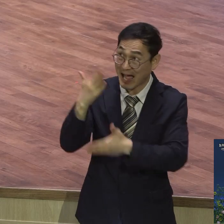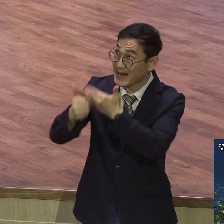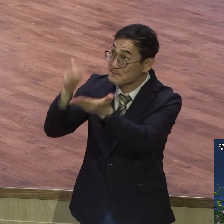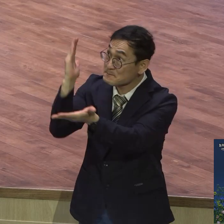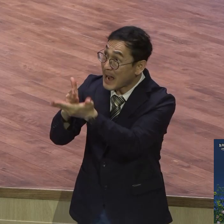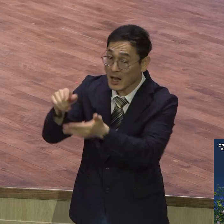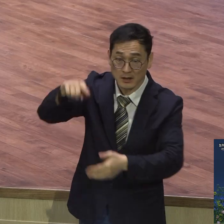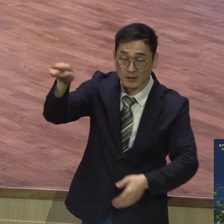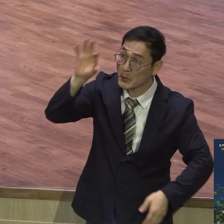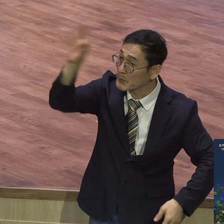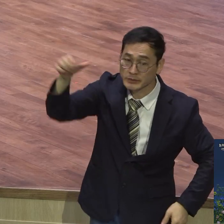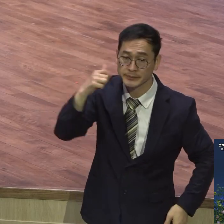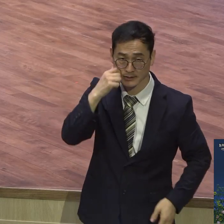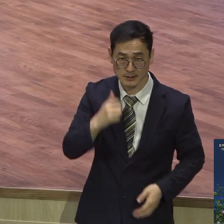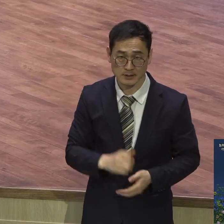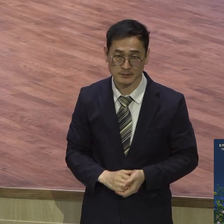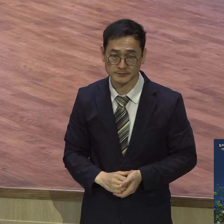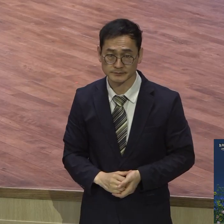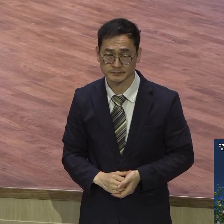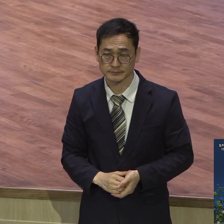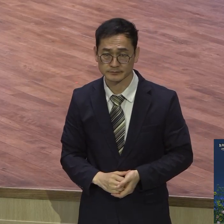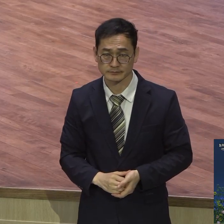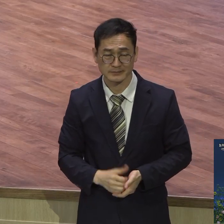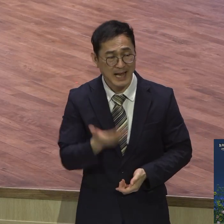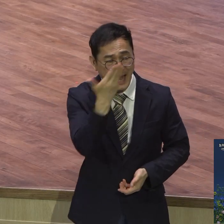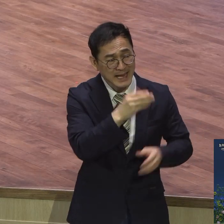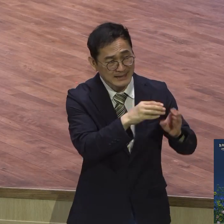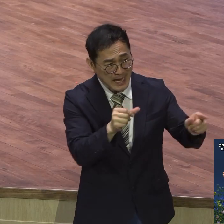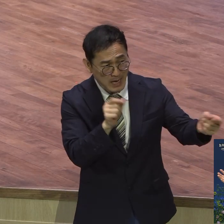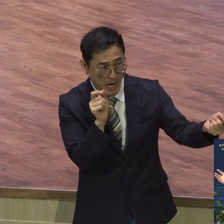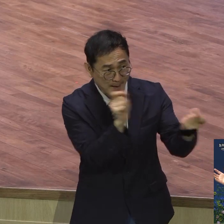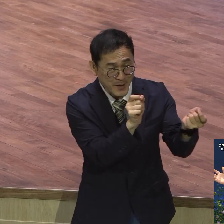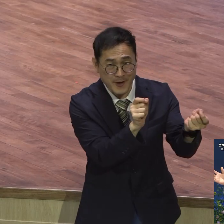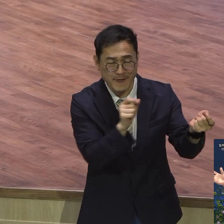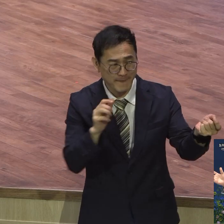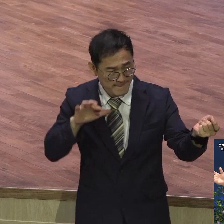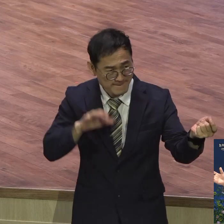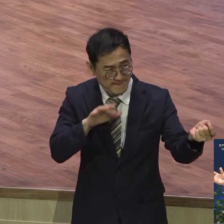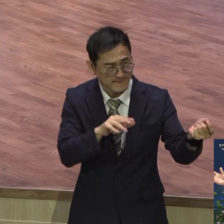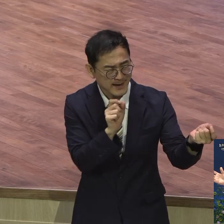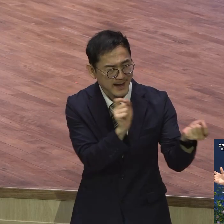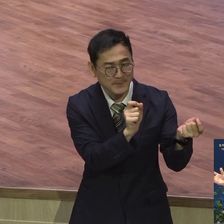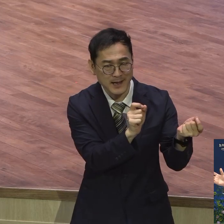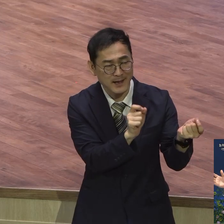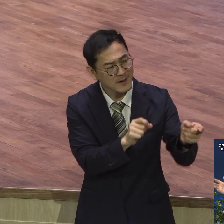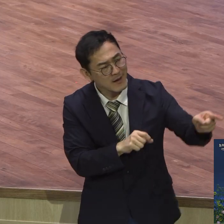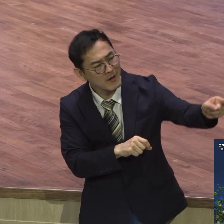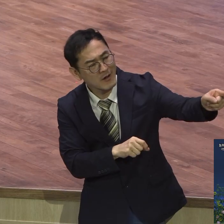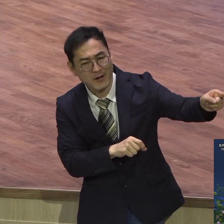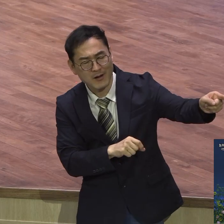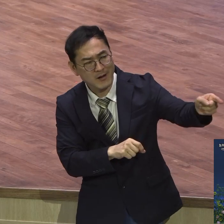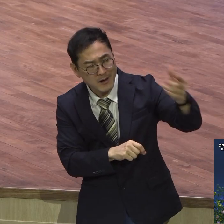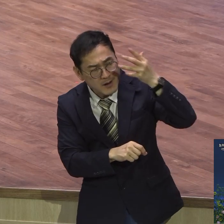걸 체험했습니다. 드디어 이제 가난한 땅, 이제 눈앞에 가난한 땅이 보입니다.